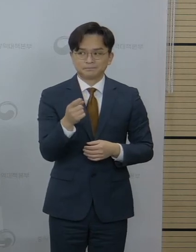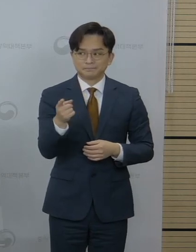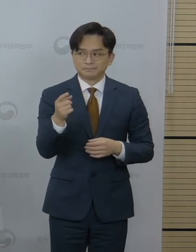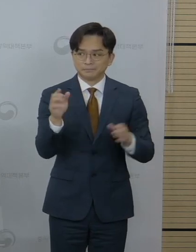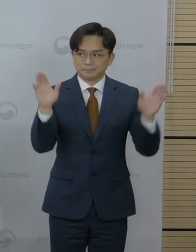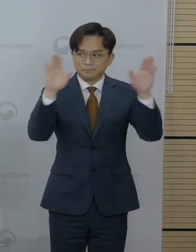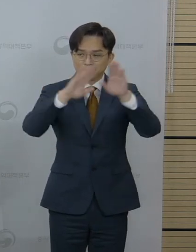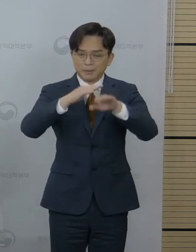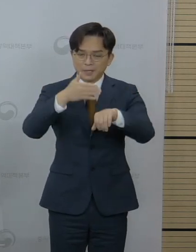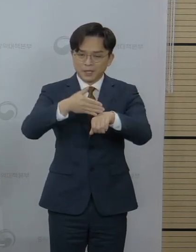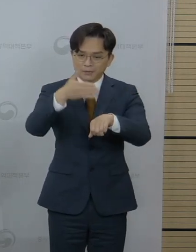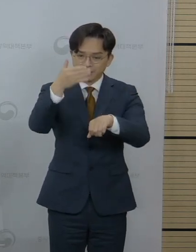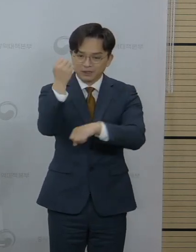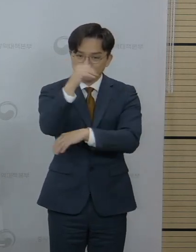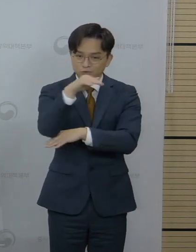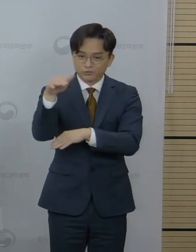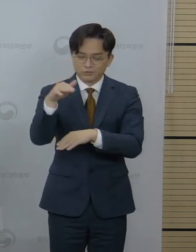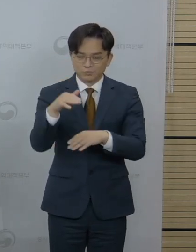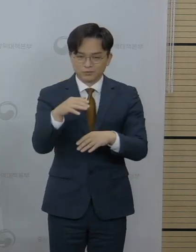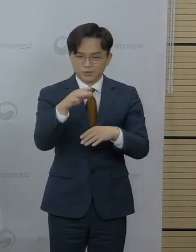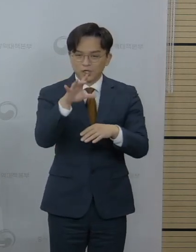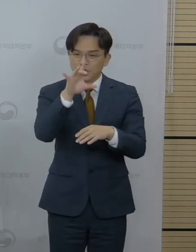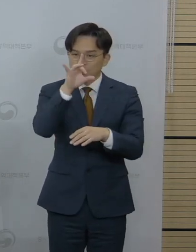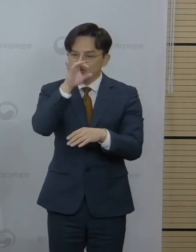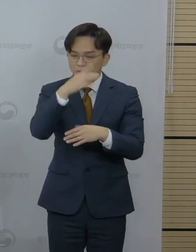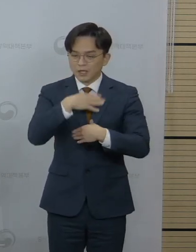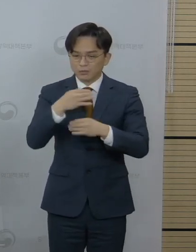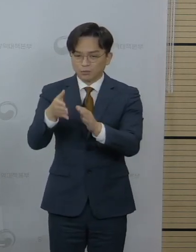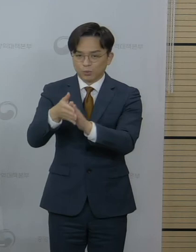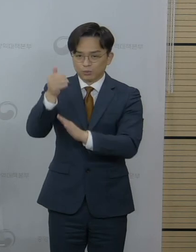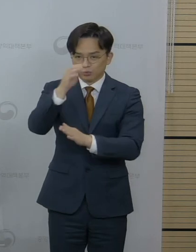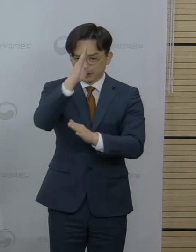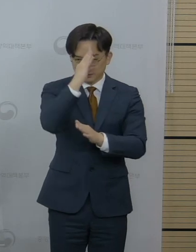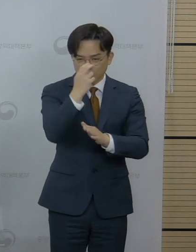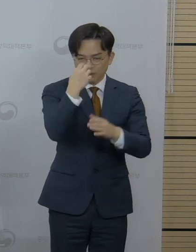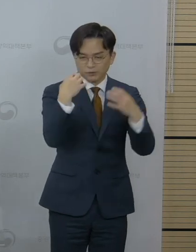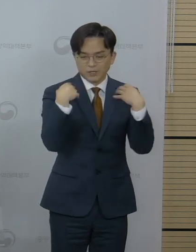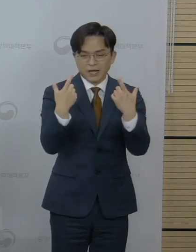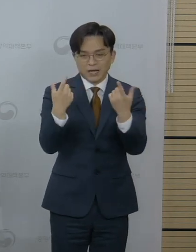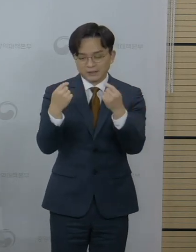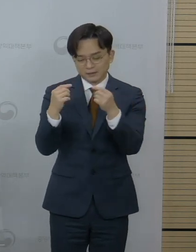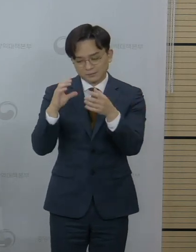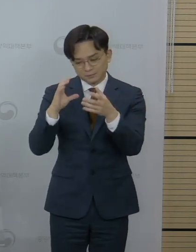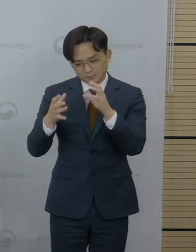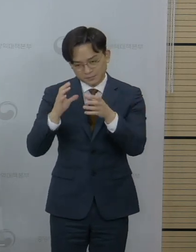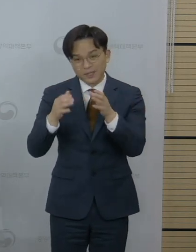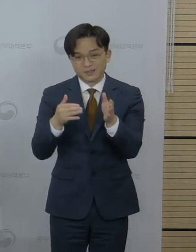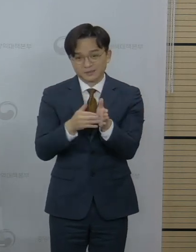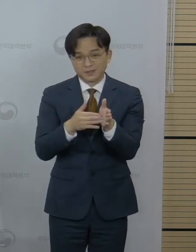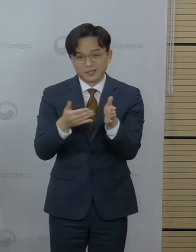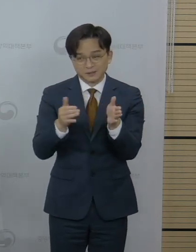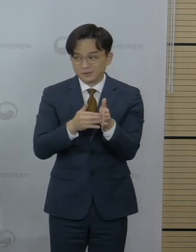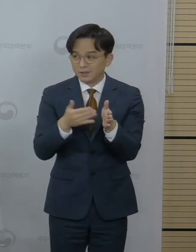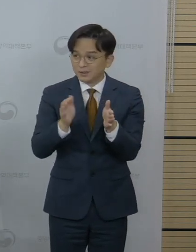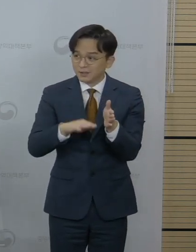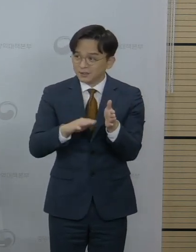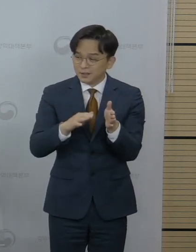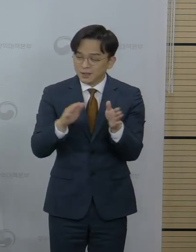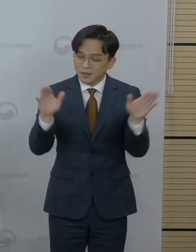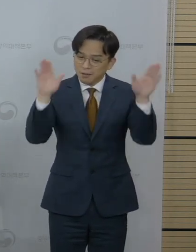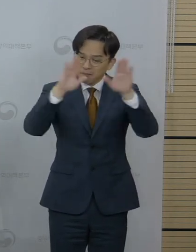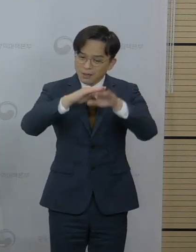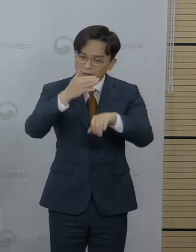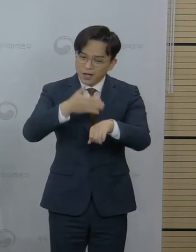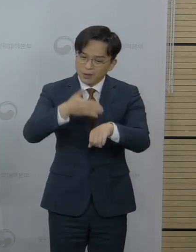논의를 하긴 했습니다만 9시로 설정한 이유에 대해서는 조금 더 확인을 하고 저희가 말씀을